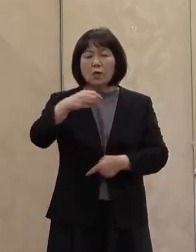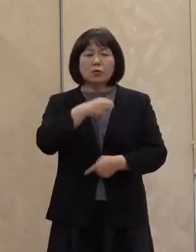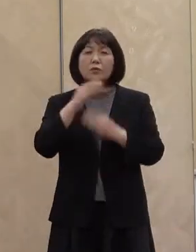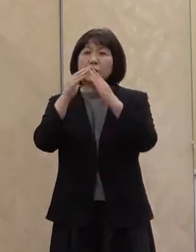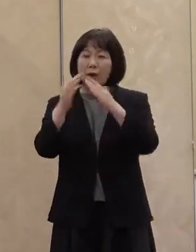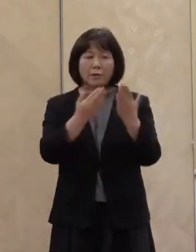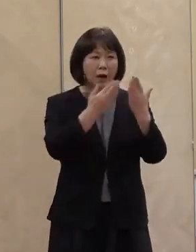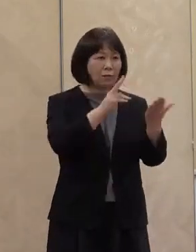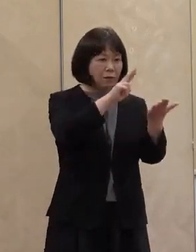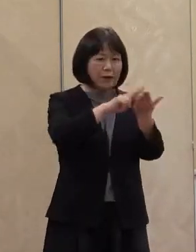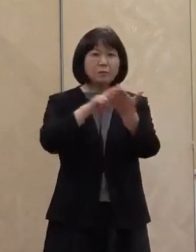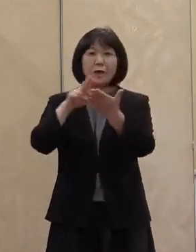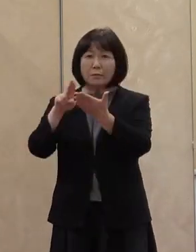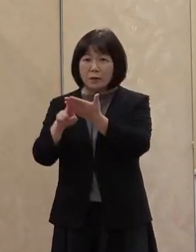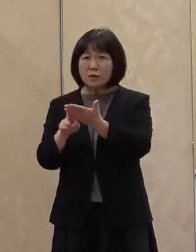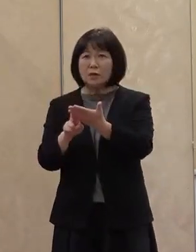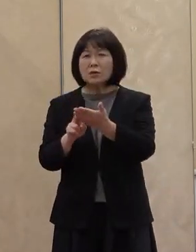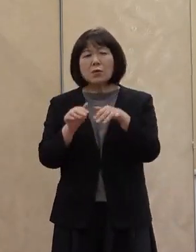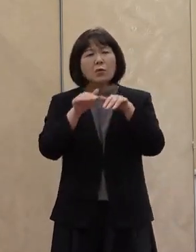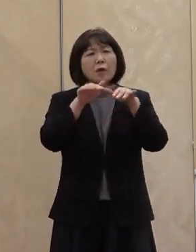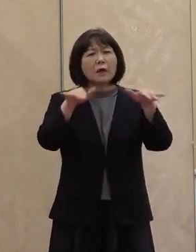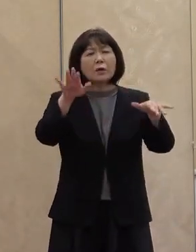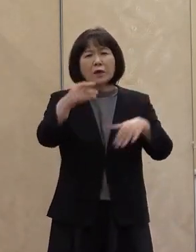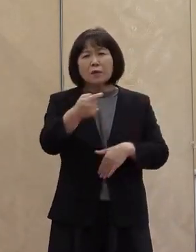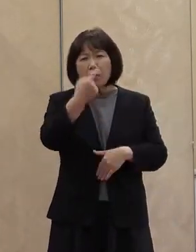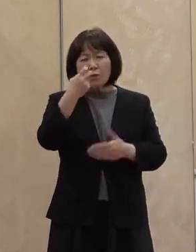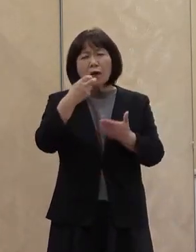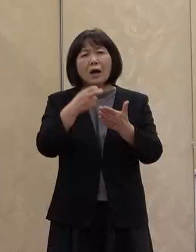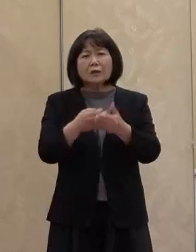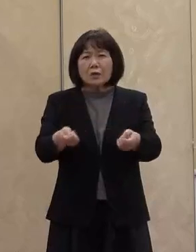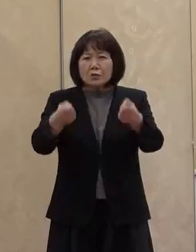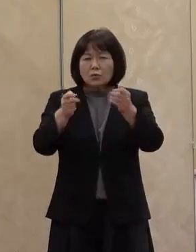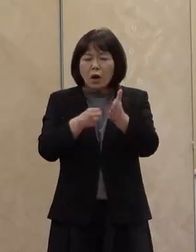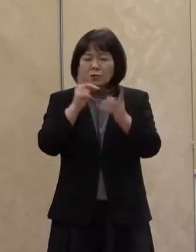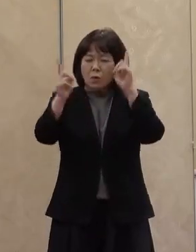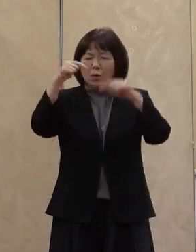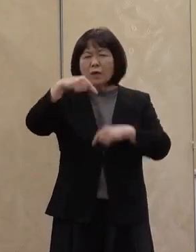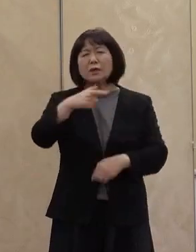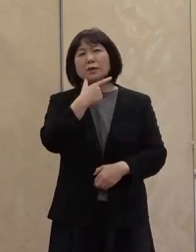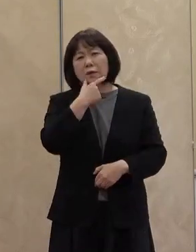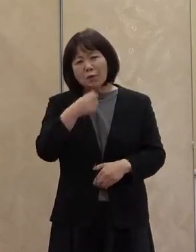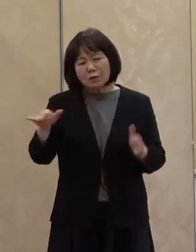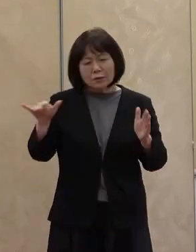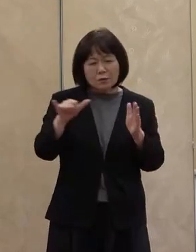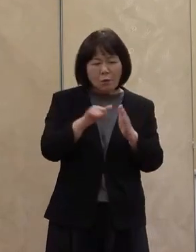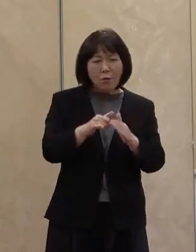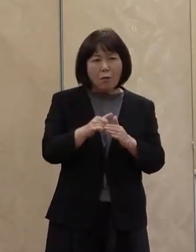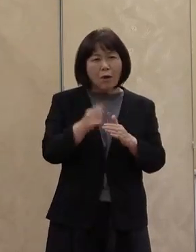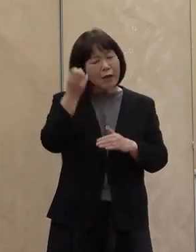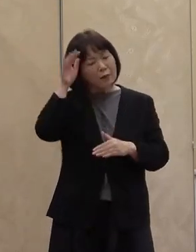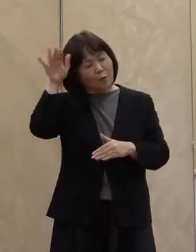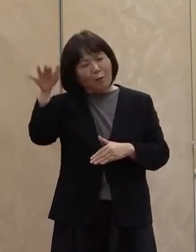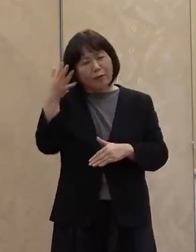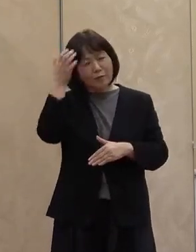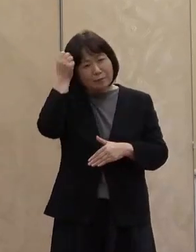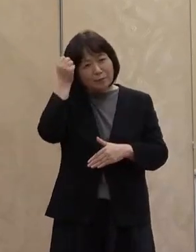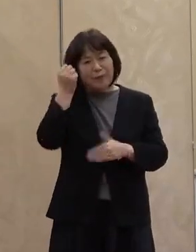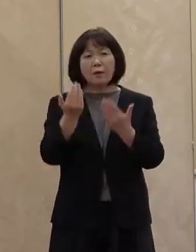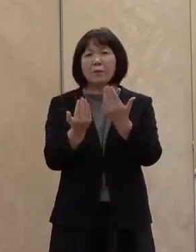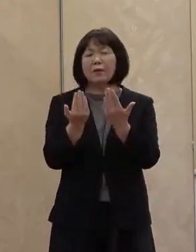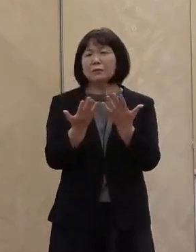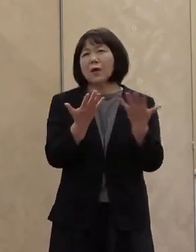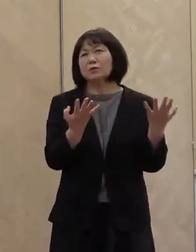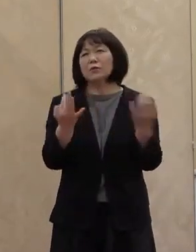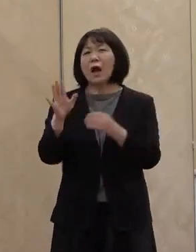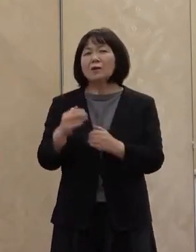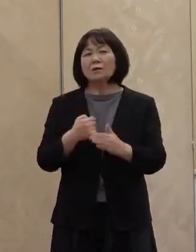ますが、そういう影響が出てます、まあ、僕自身はぜひ修学旅行に行ってもらいたい、一生の思い出ですし学ぶことも多いので行ってもらいたいと思っ